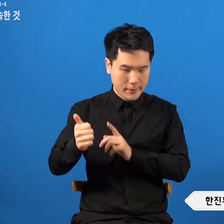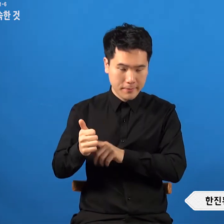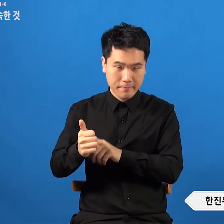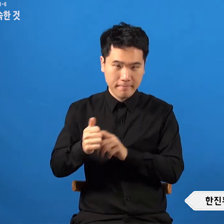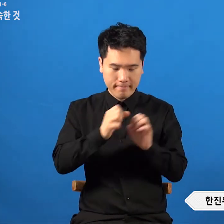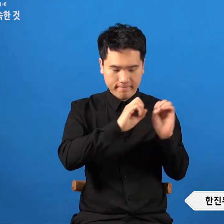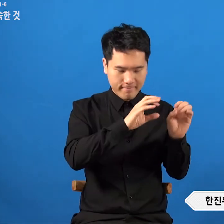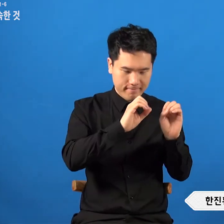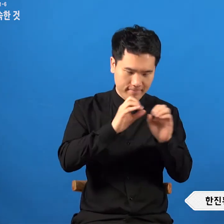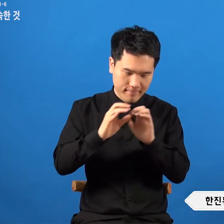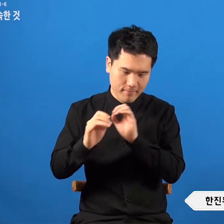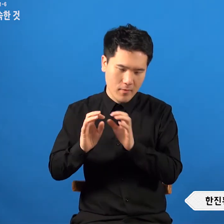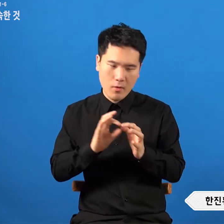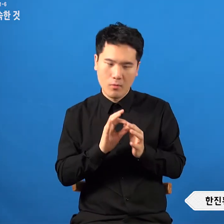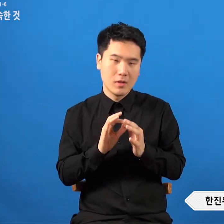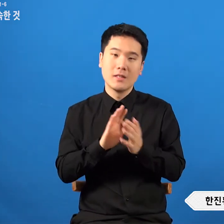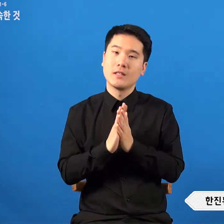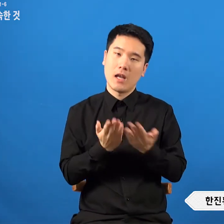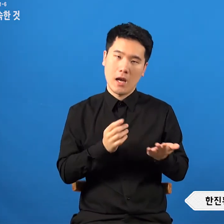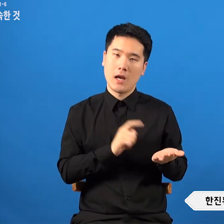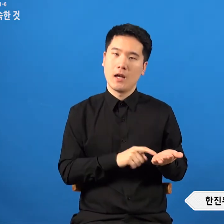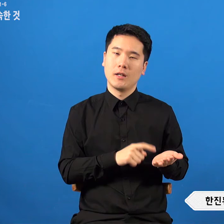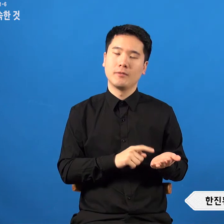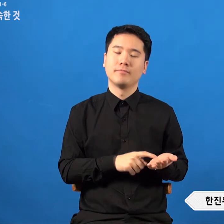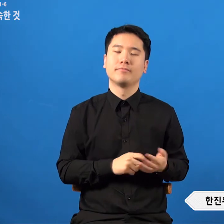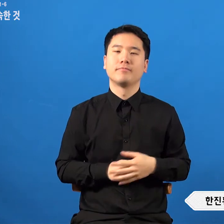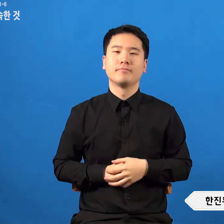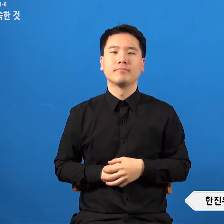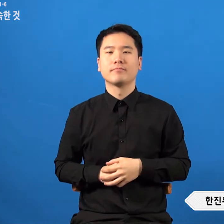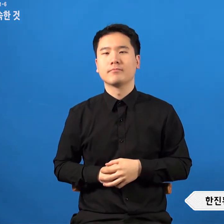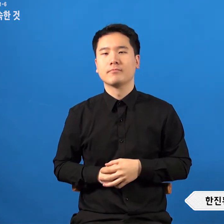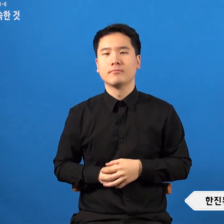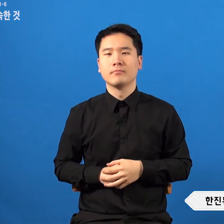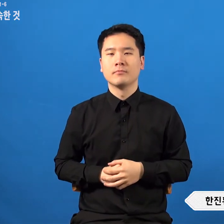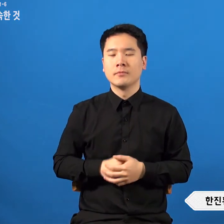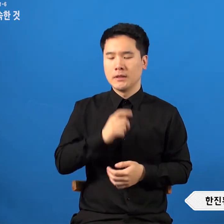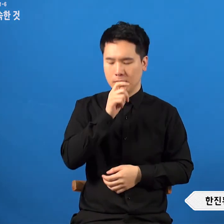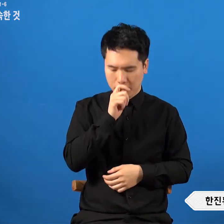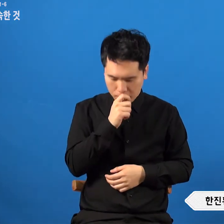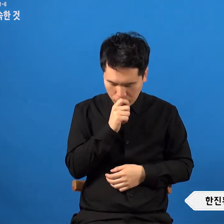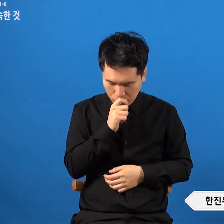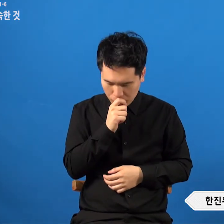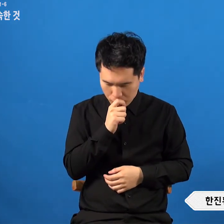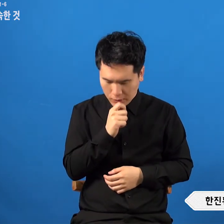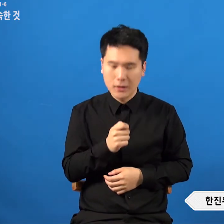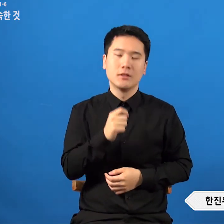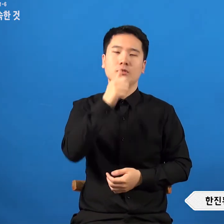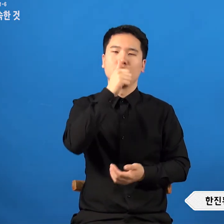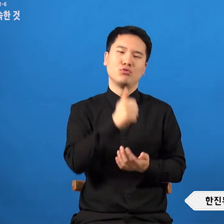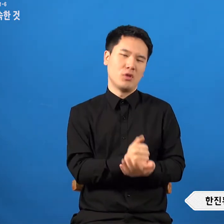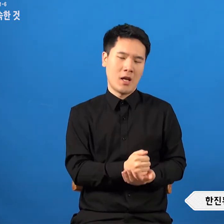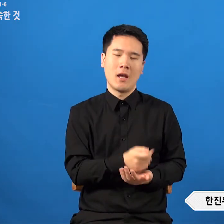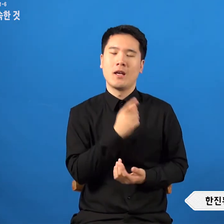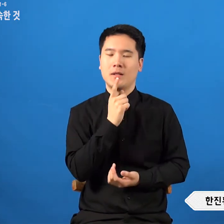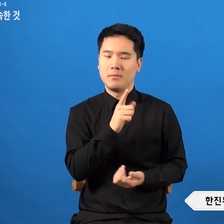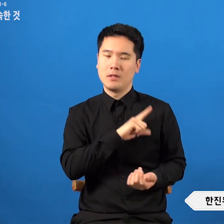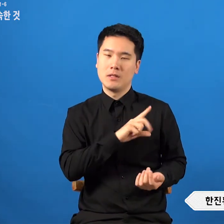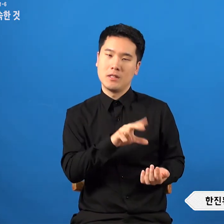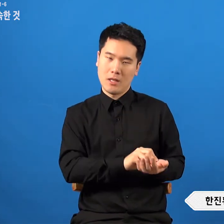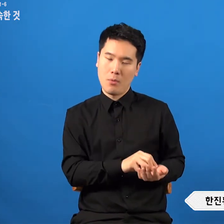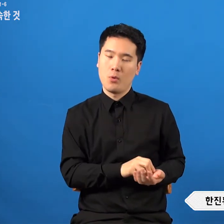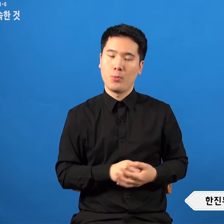책, 자기가 쓴 책 제목이 Our Guilty Silence죠. 침묵하는 죄라는